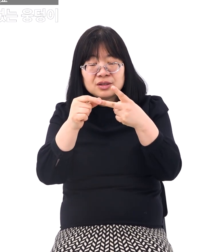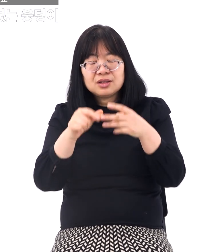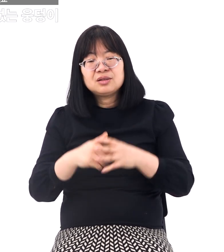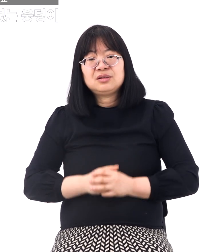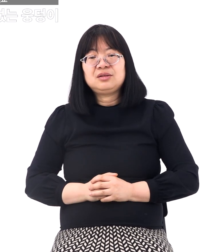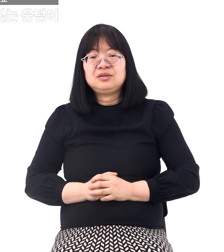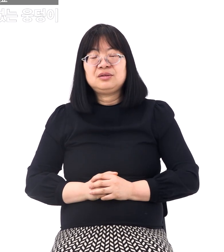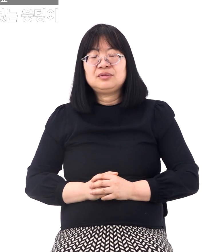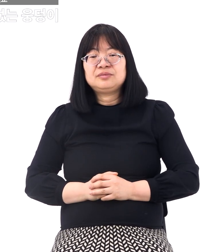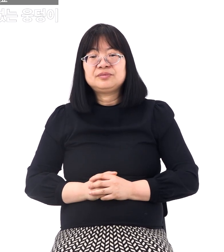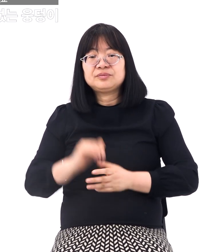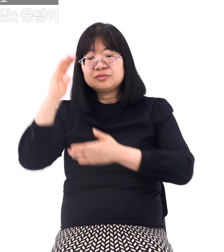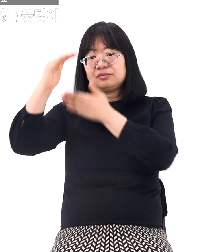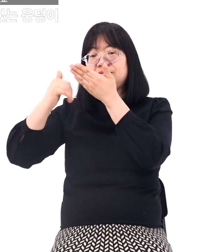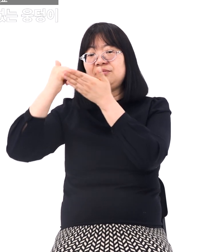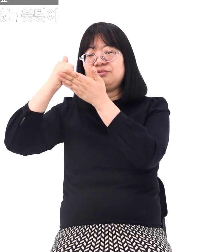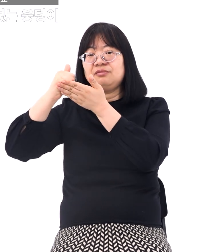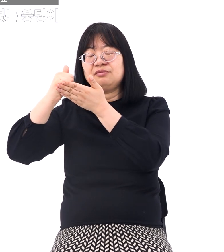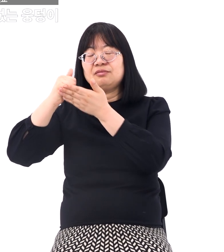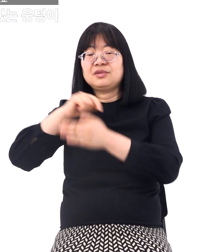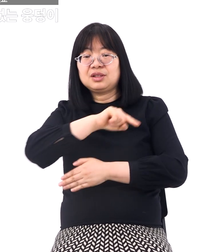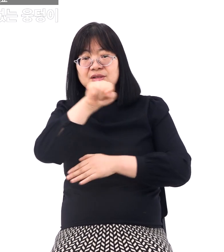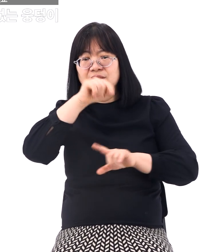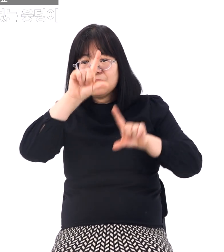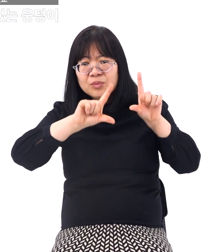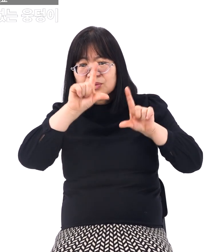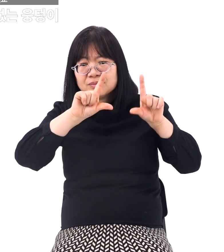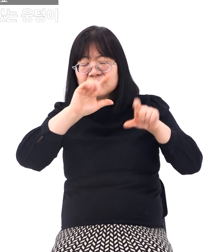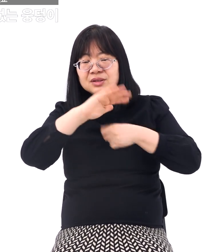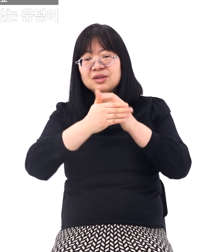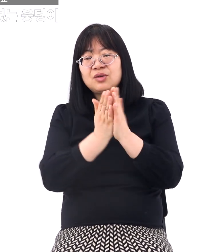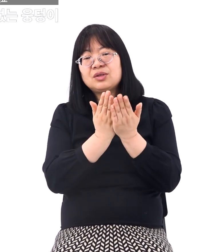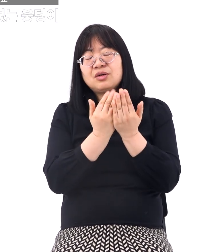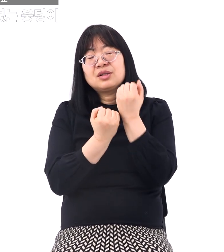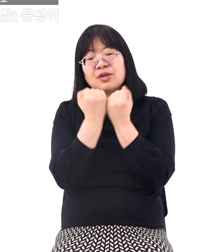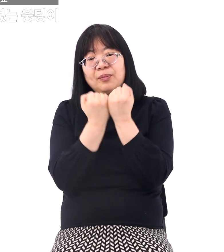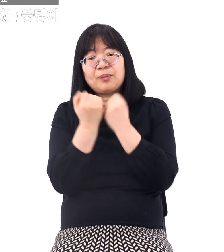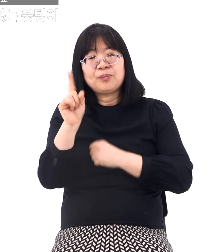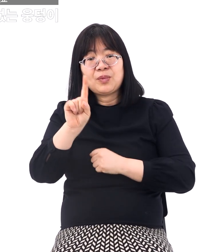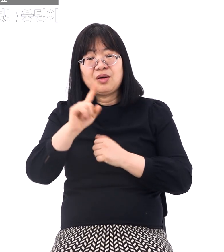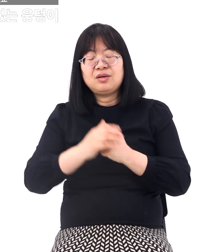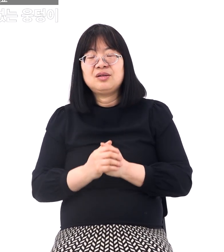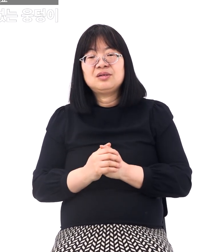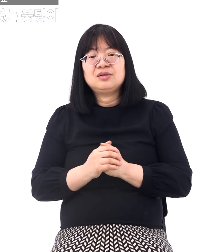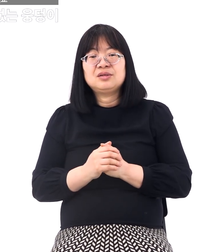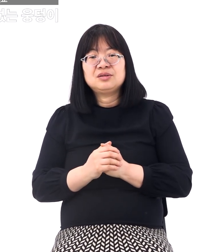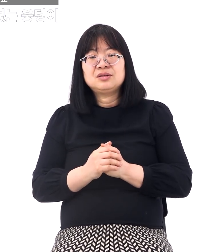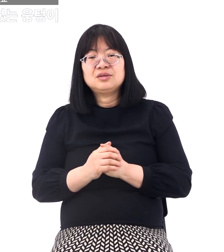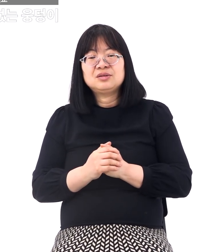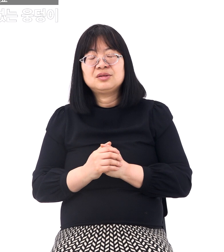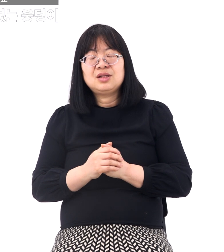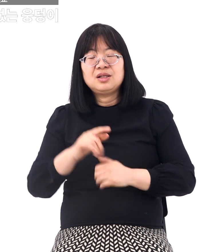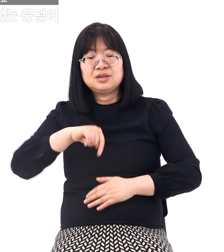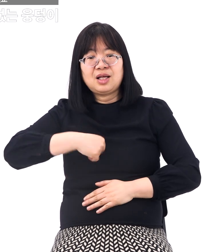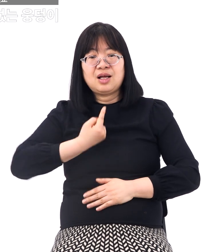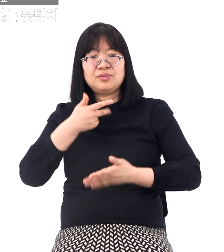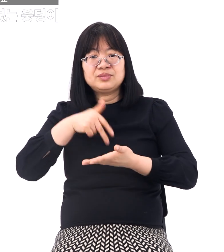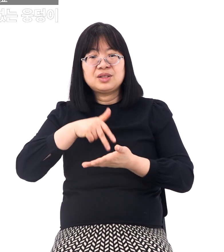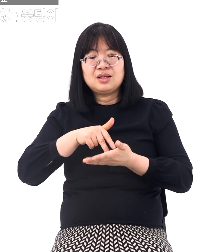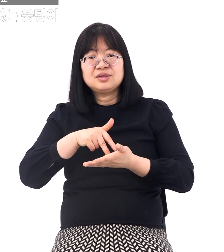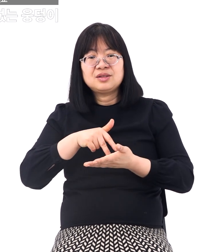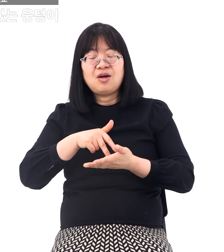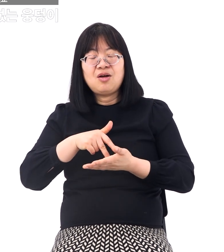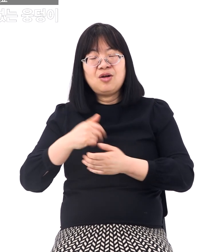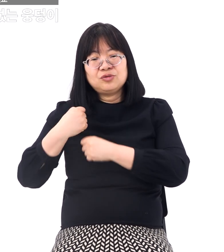번째는 하나님께서 그들의 모습을 성경에 소개하기를 그들은 나름